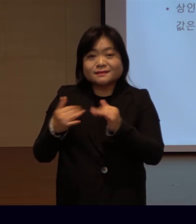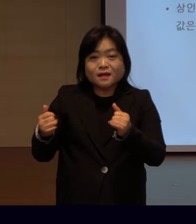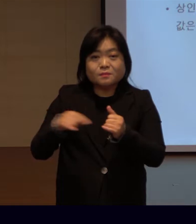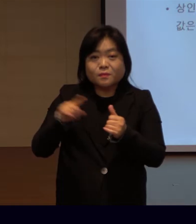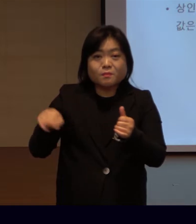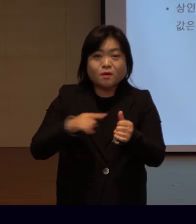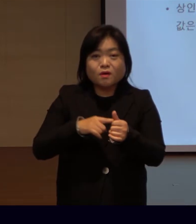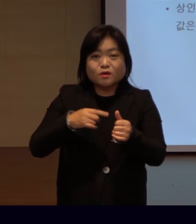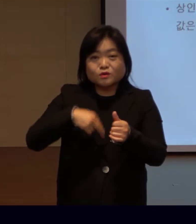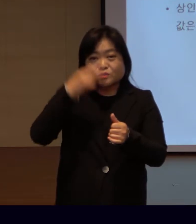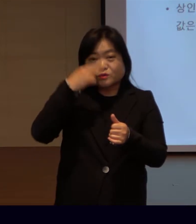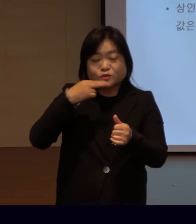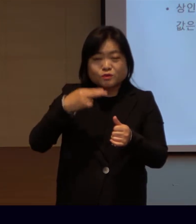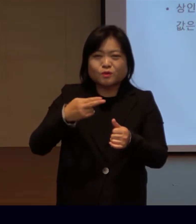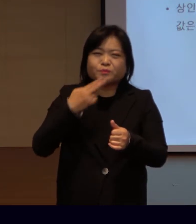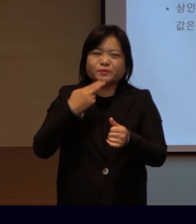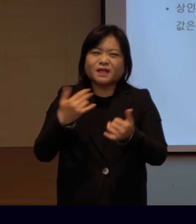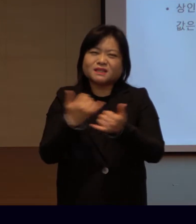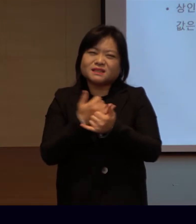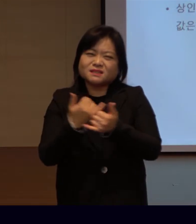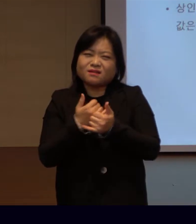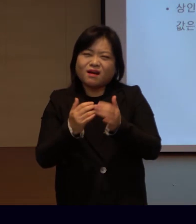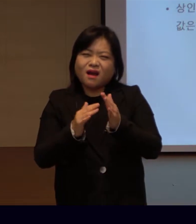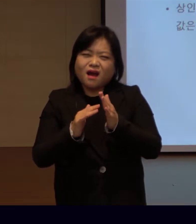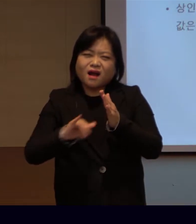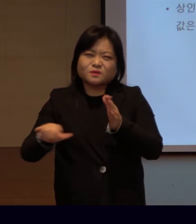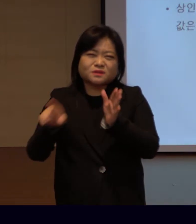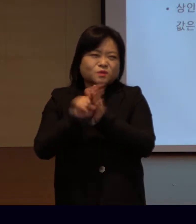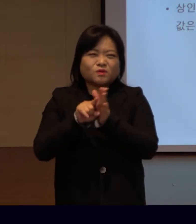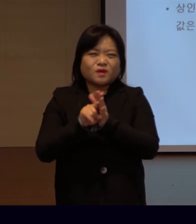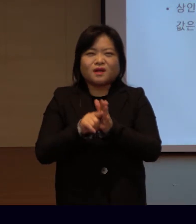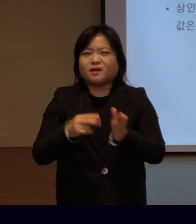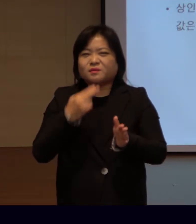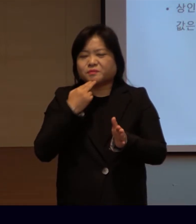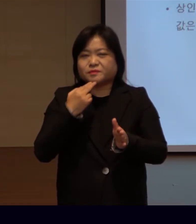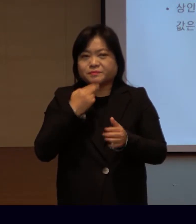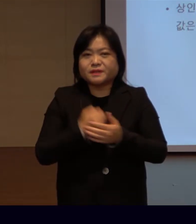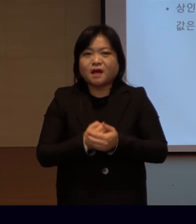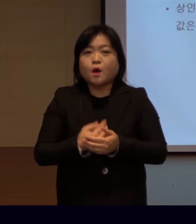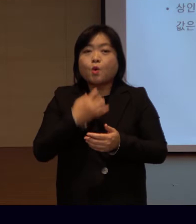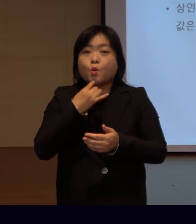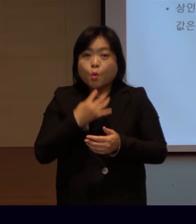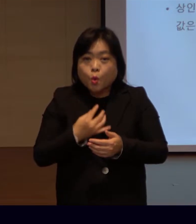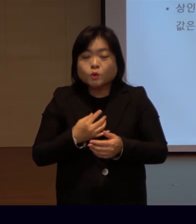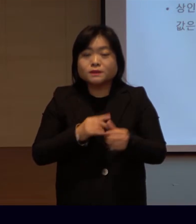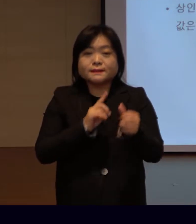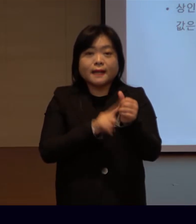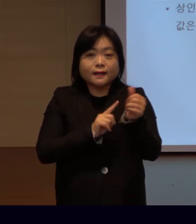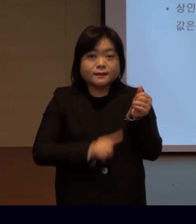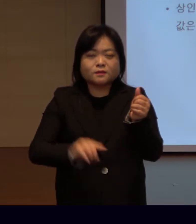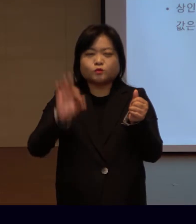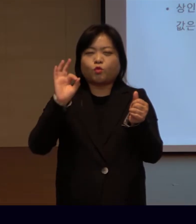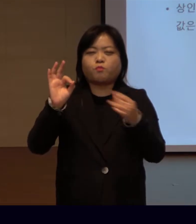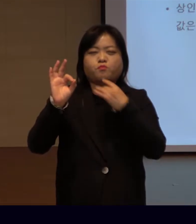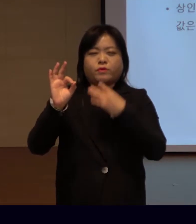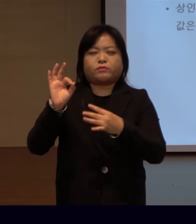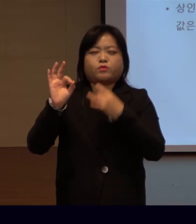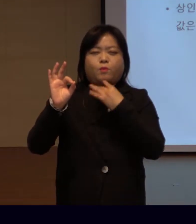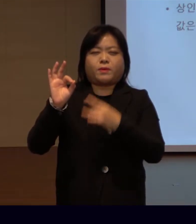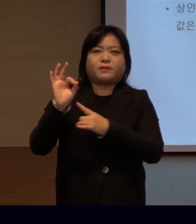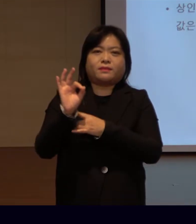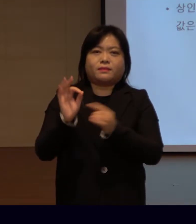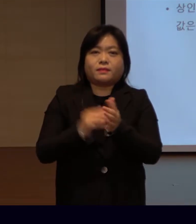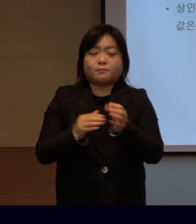솔리다리티 없습니다. 친척, 가족 간의 신뢰 없습니다. 오로지 이 사람에게는 돈입니다. 그래서